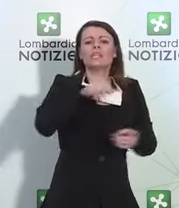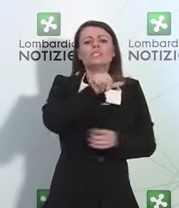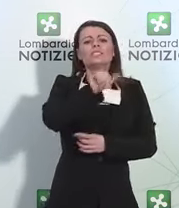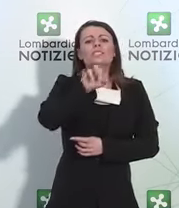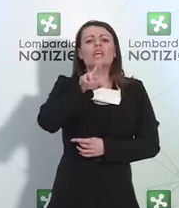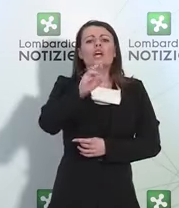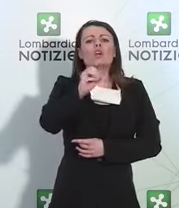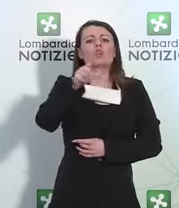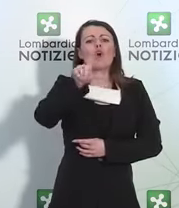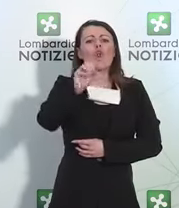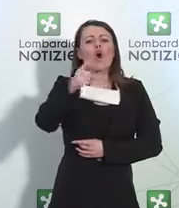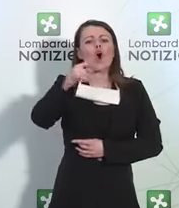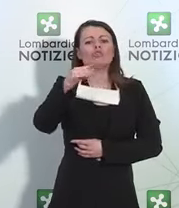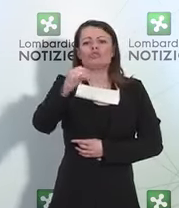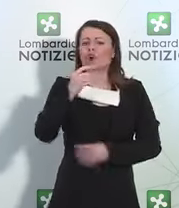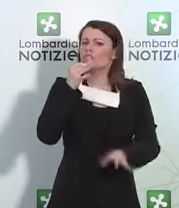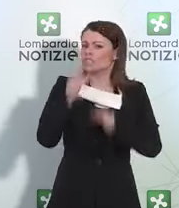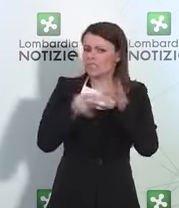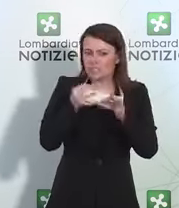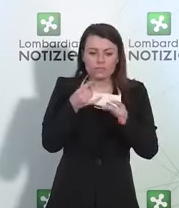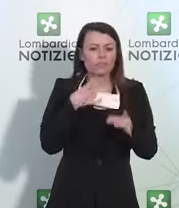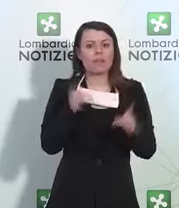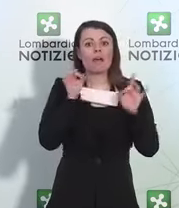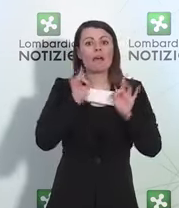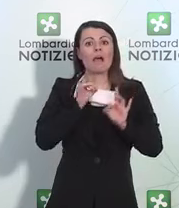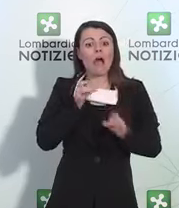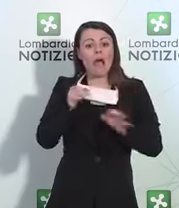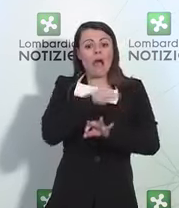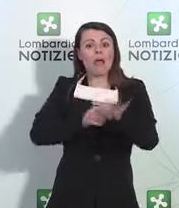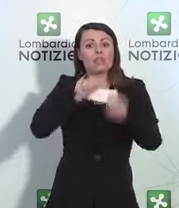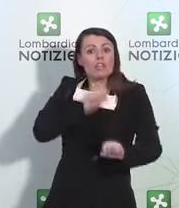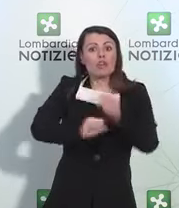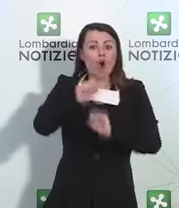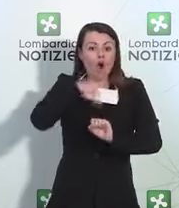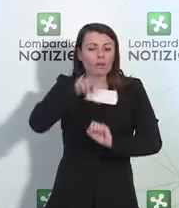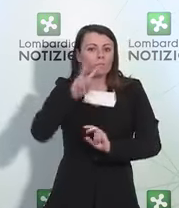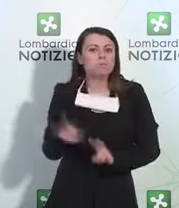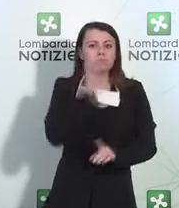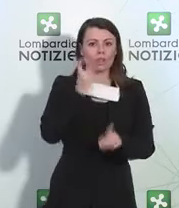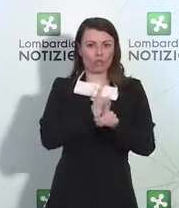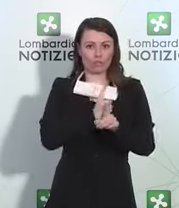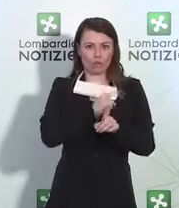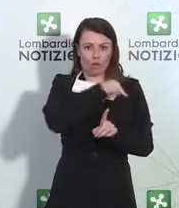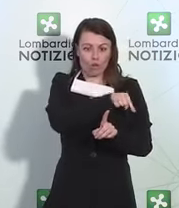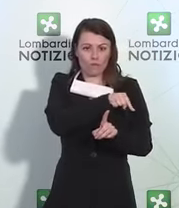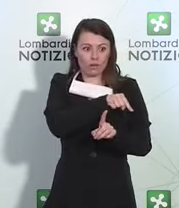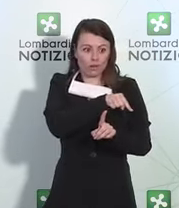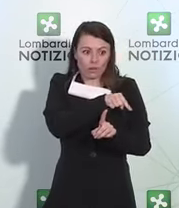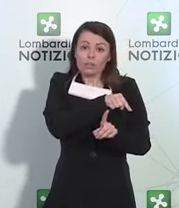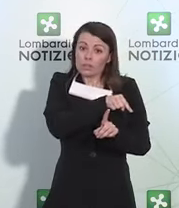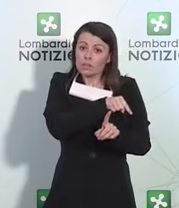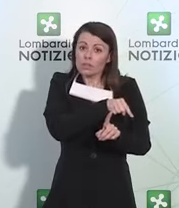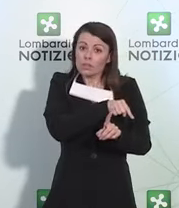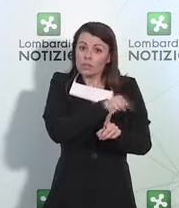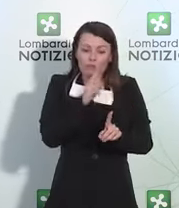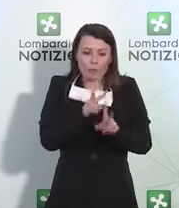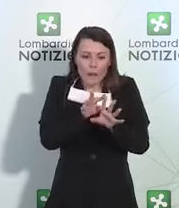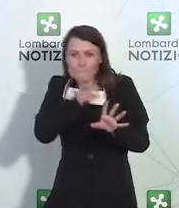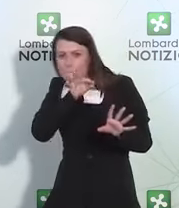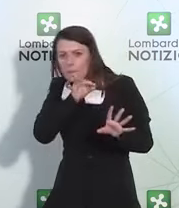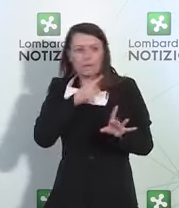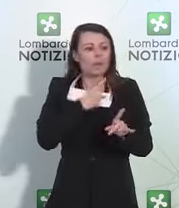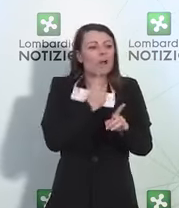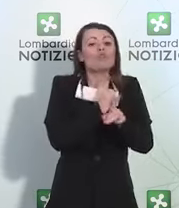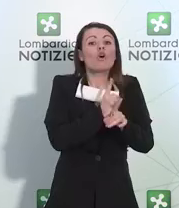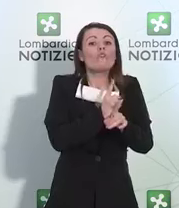gli anticorpi che dovrebbe essere nei prossimi giorni non lo so quanti giorni ci sarà